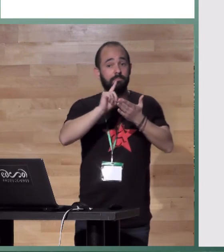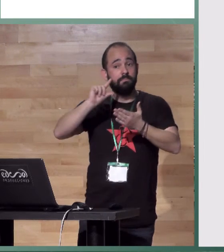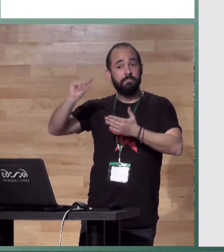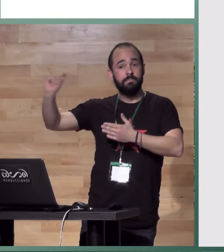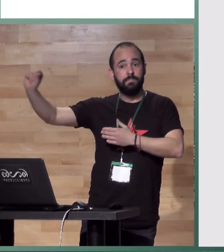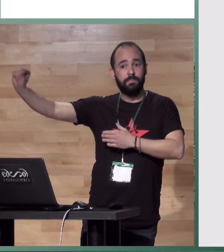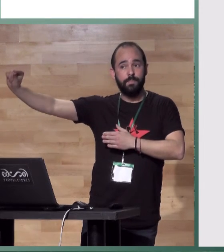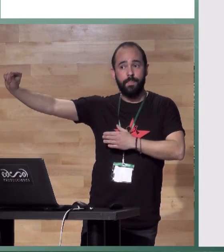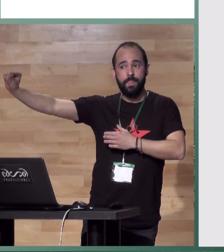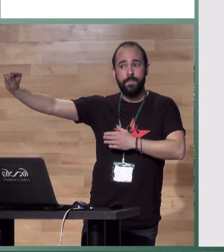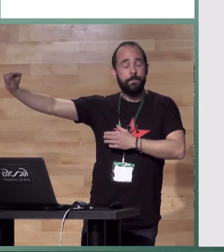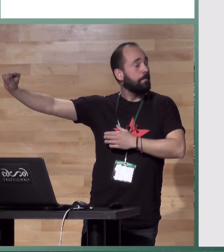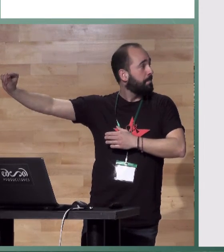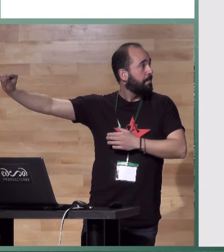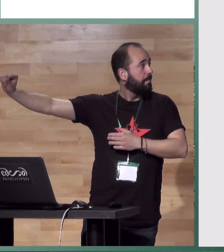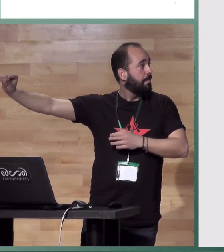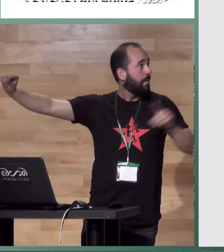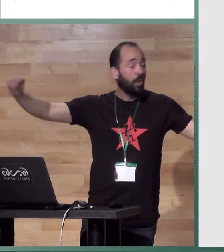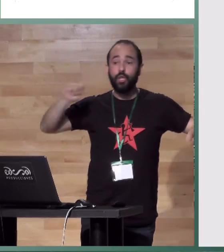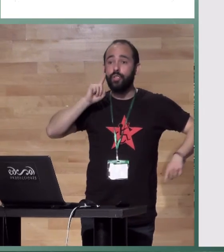Al final, la mediadora se va.